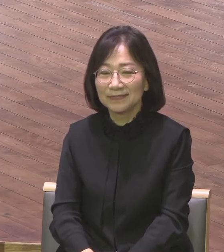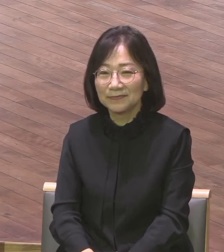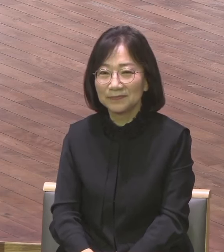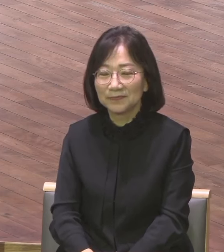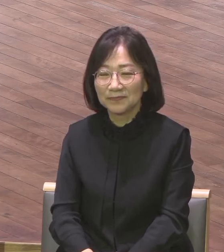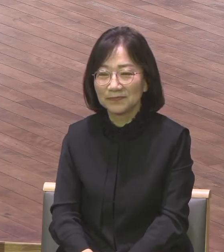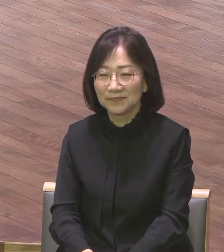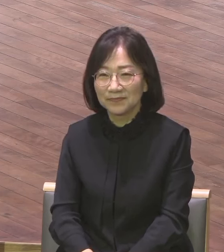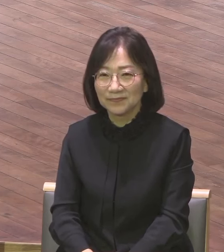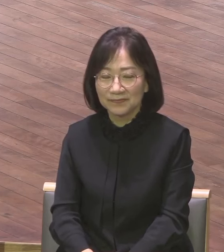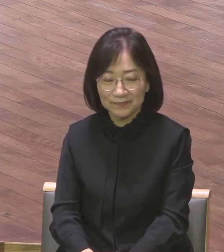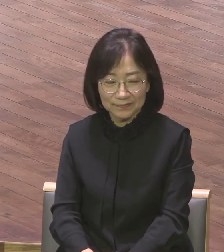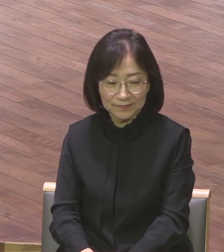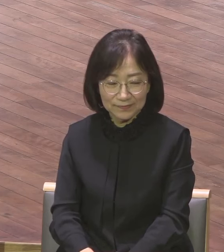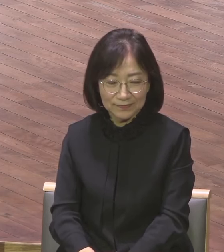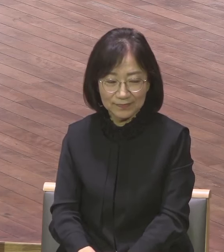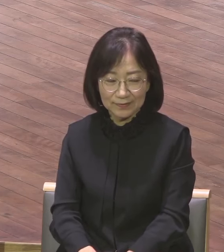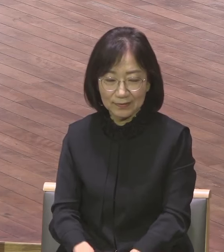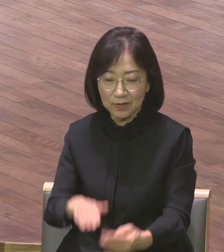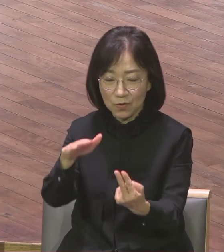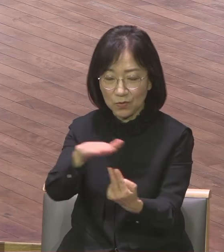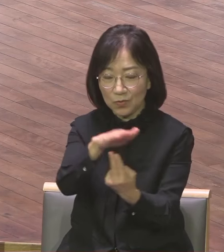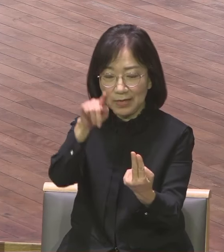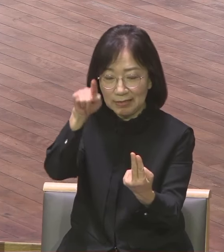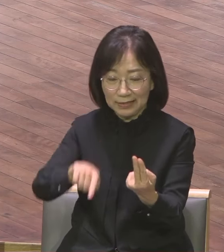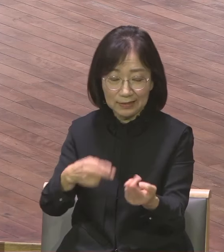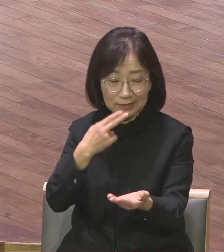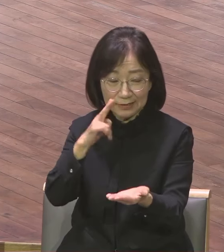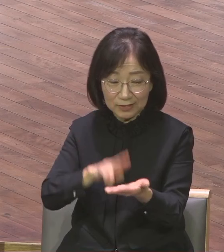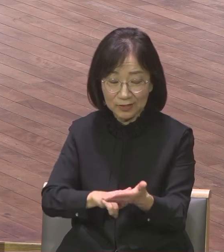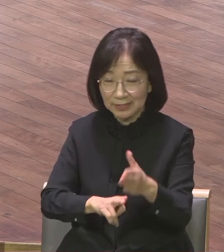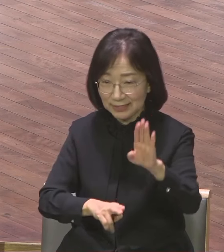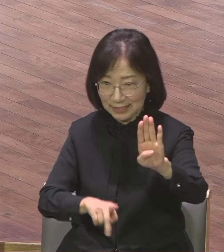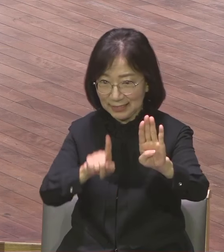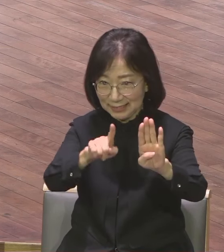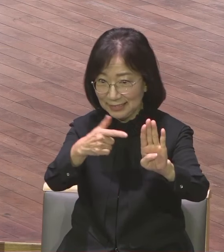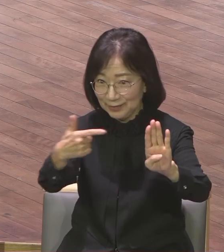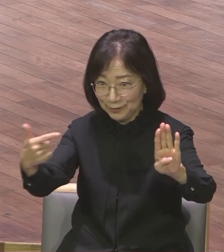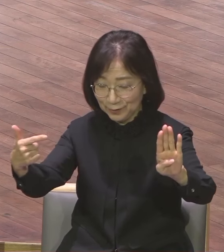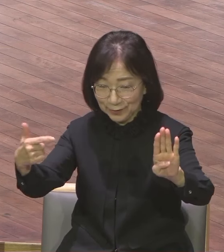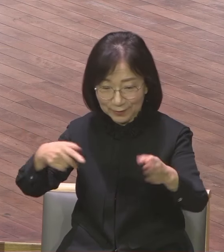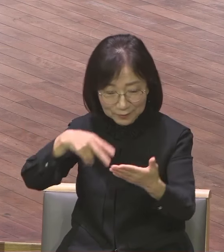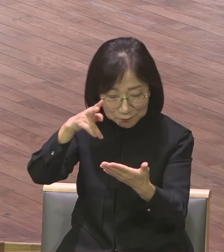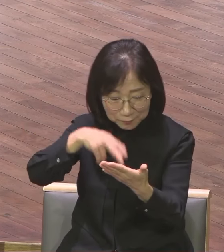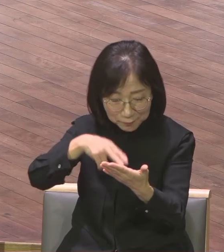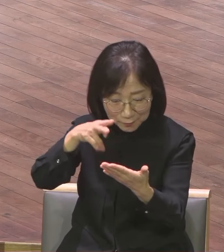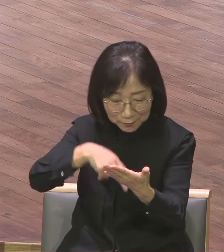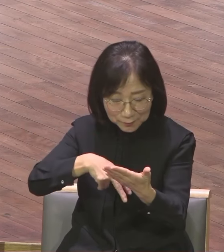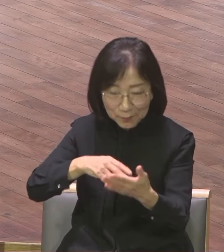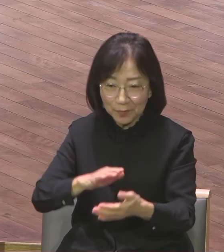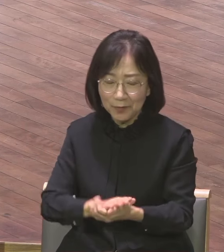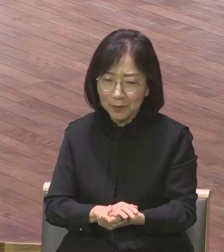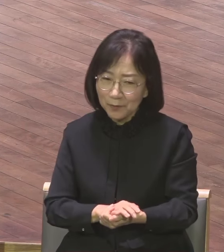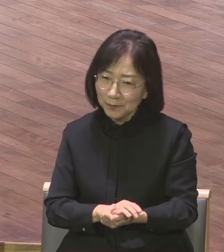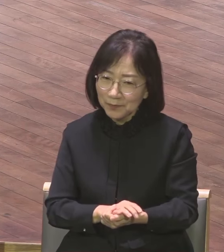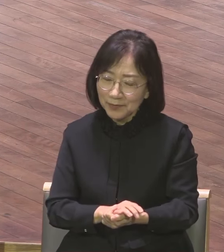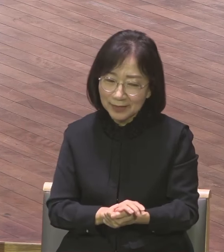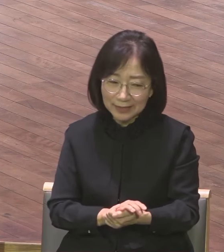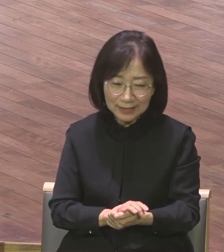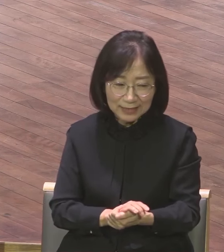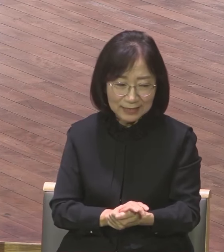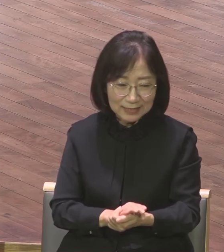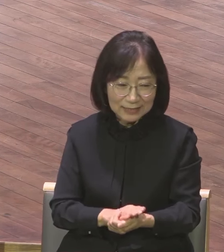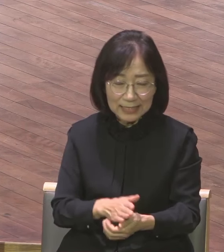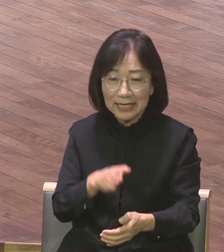자, 오늘 본문은요 요한일서 4장 1절 6절 말씀은 아주 독특한 구조가 되어 있습니다. 진리